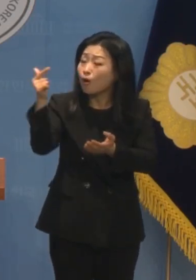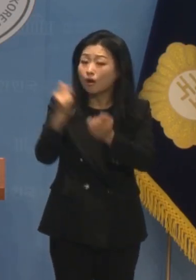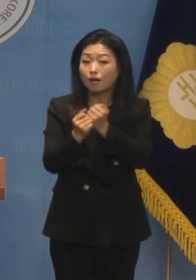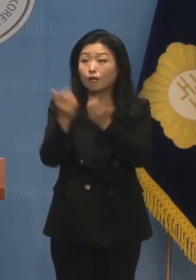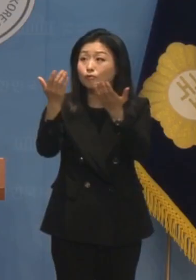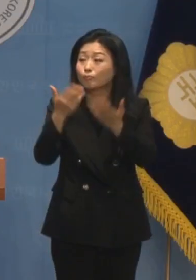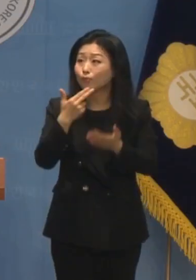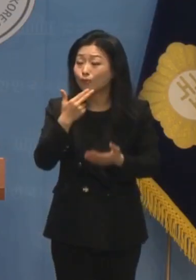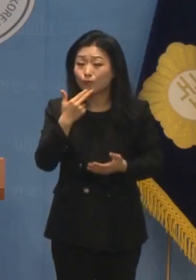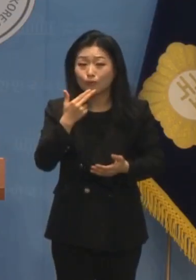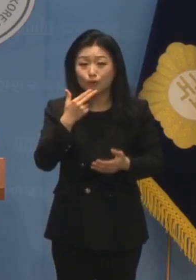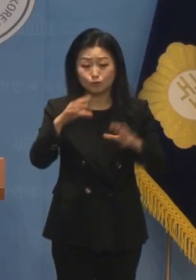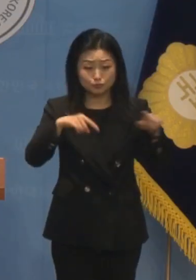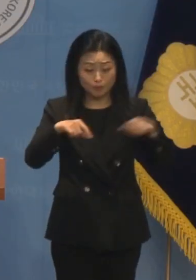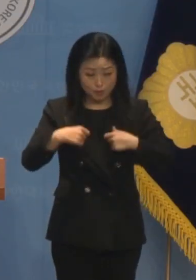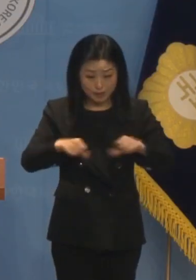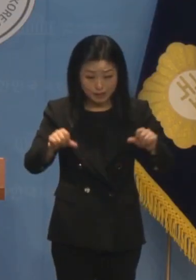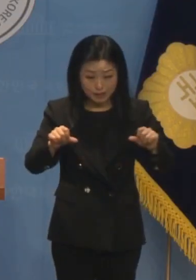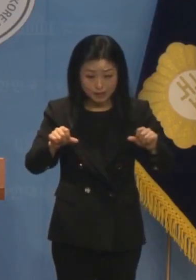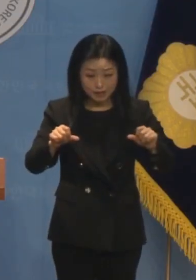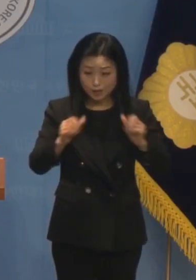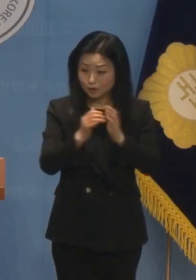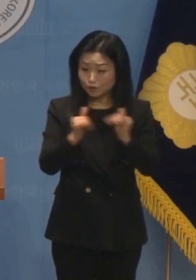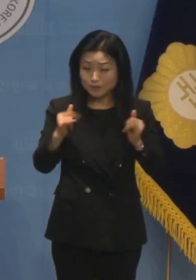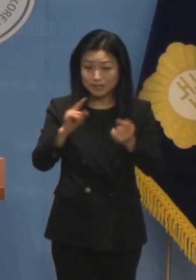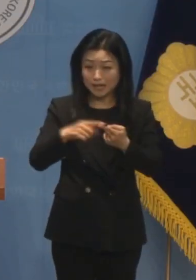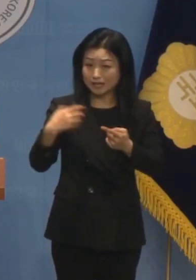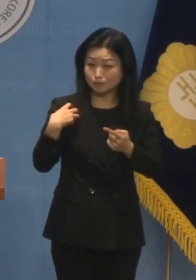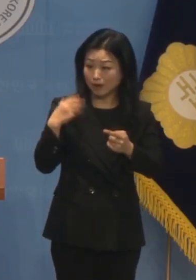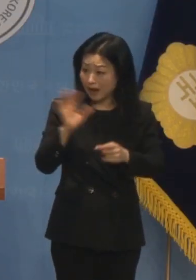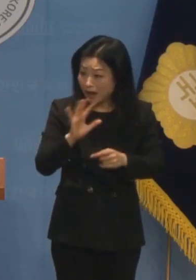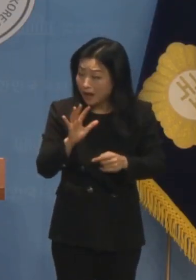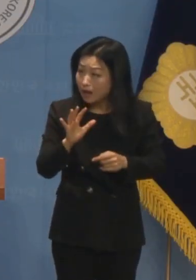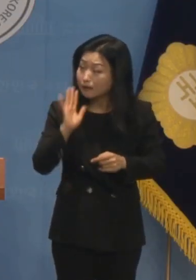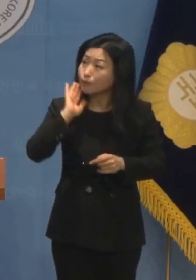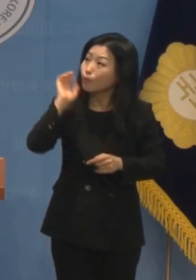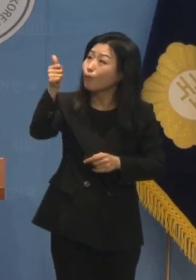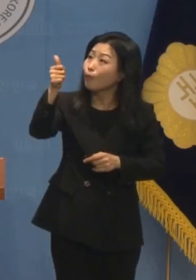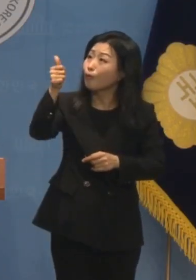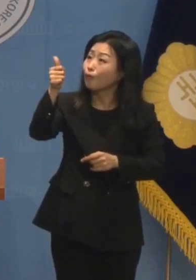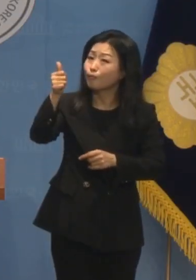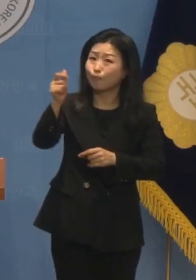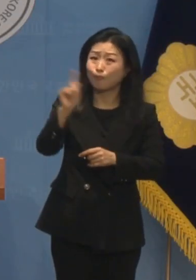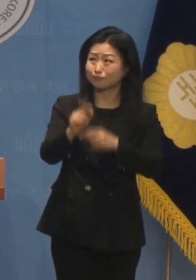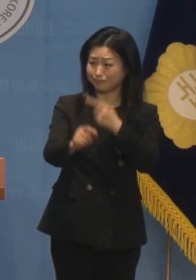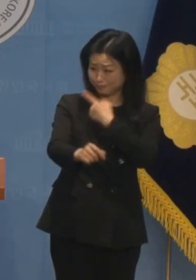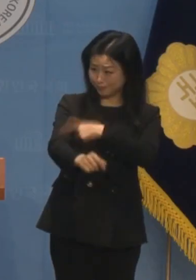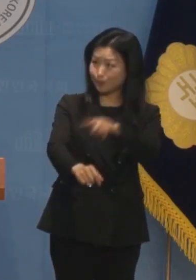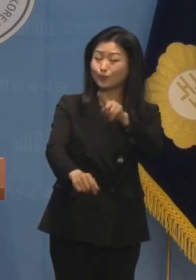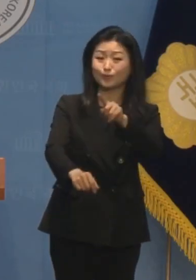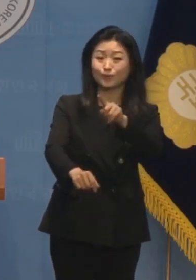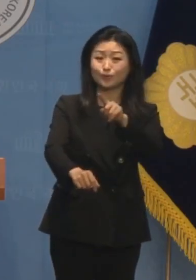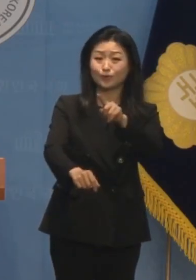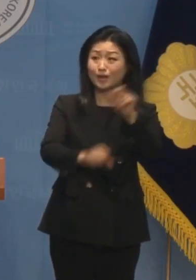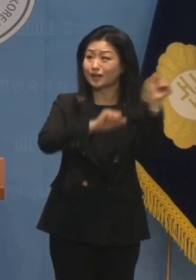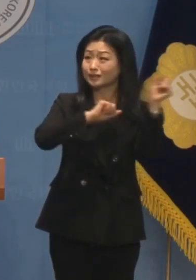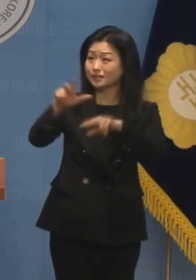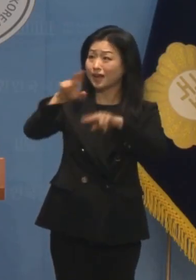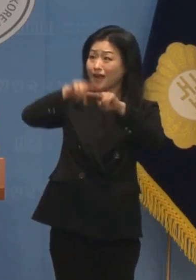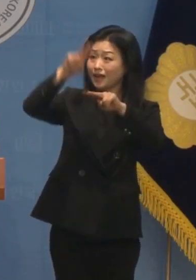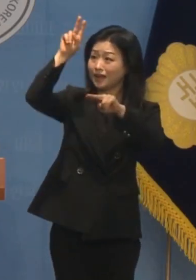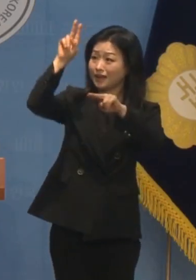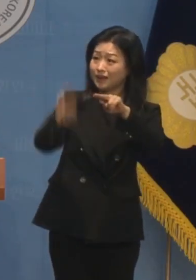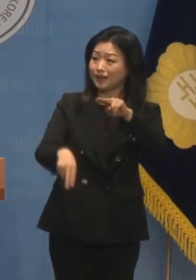많습니다. 국정을 포기하고 국민에 대한 의무를 거부한 대통령은 자격이 없습니다. 즉각 물러나는